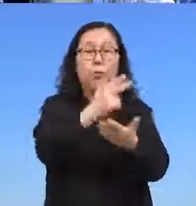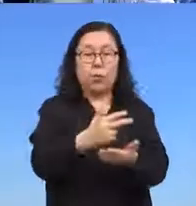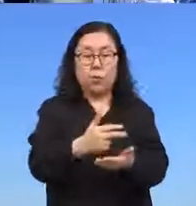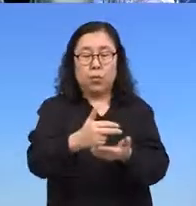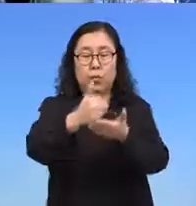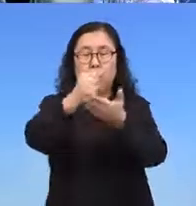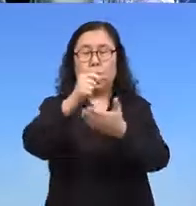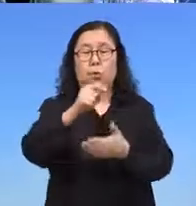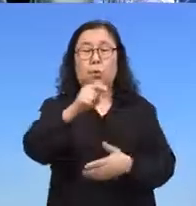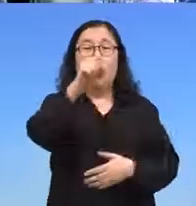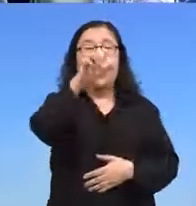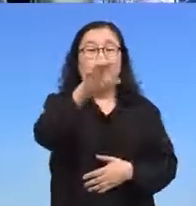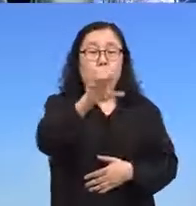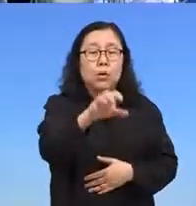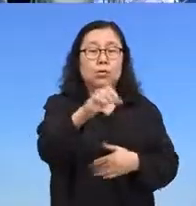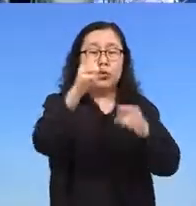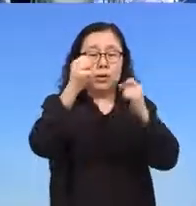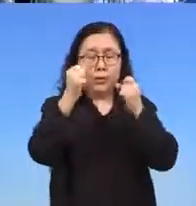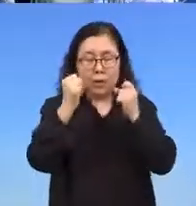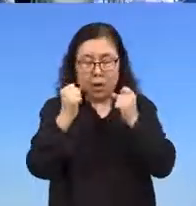여기 계시기에